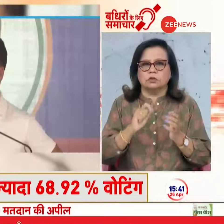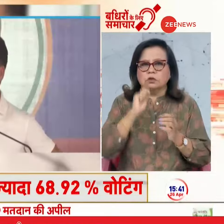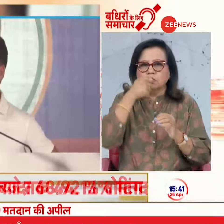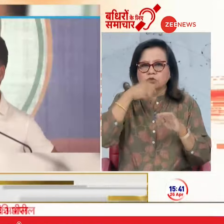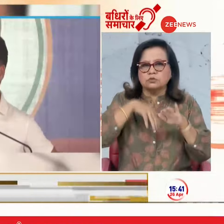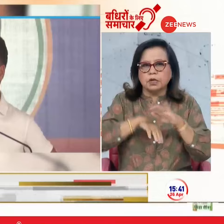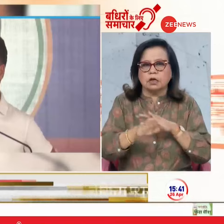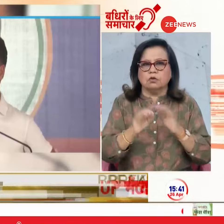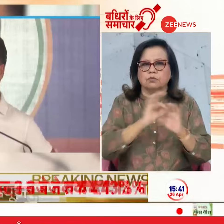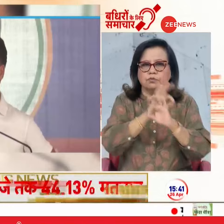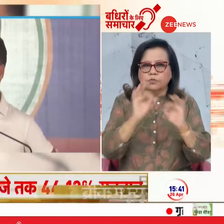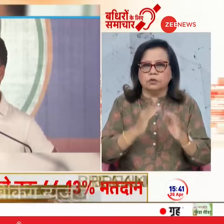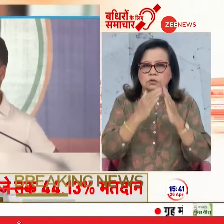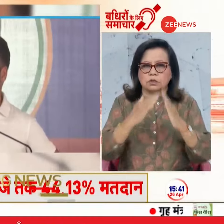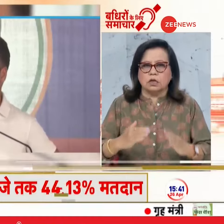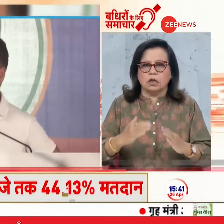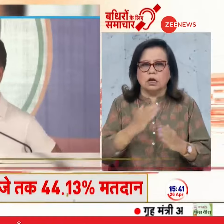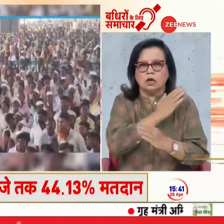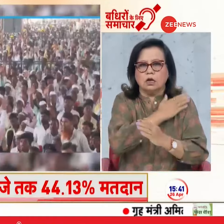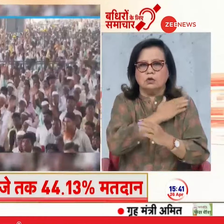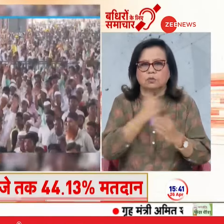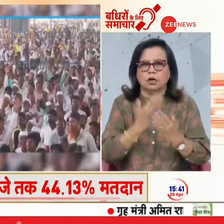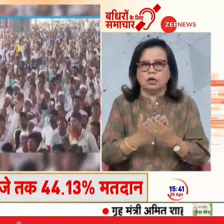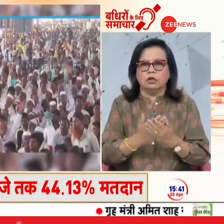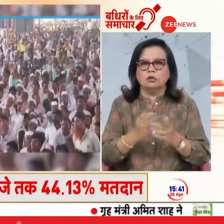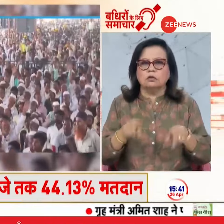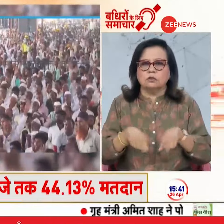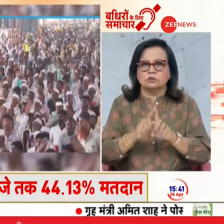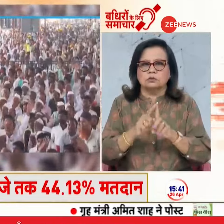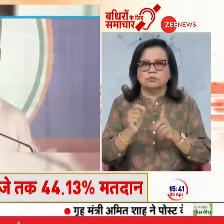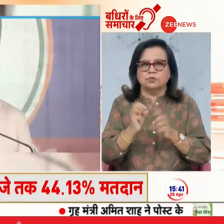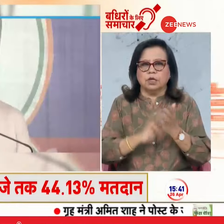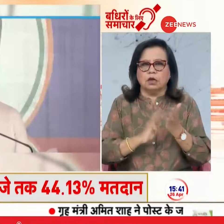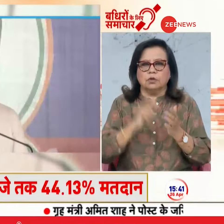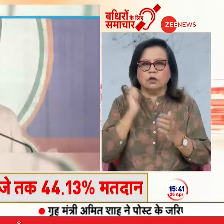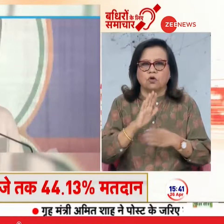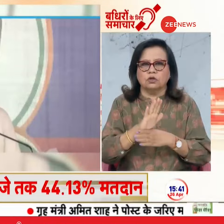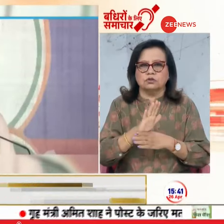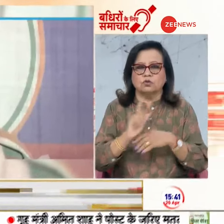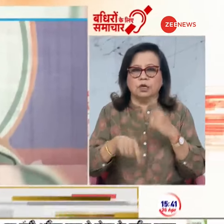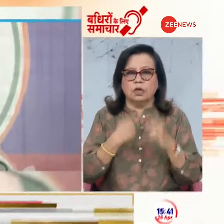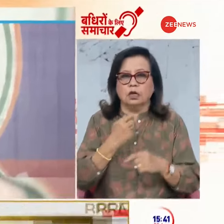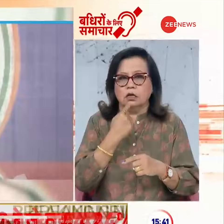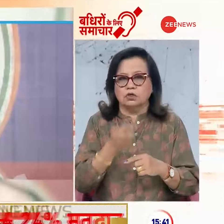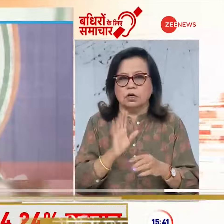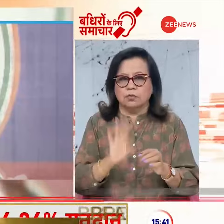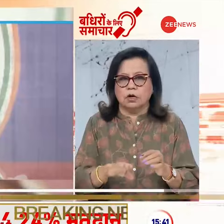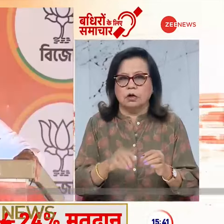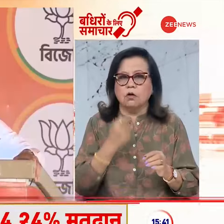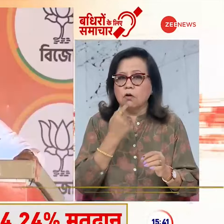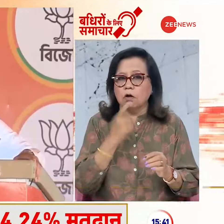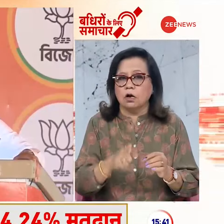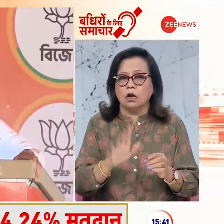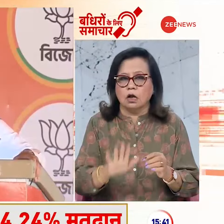पर घुसपैठियों को बसाने का आरोप लगाया। साथ ही पीएम ने कांग्रेस को भी निशाने पर